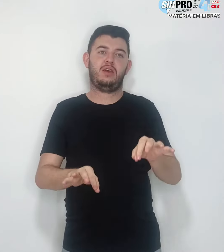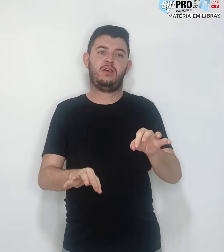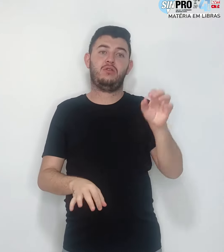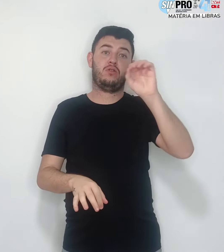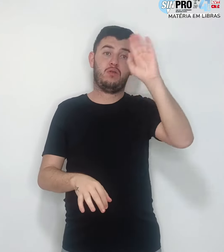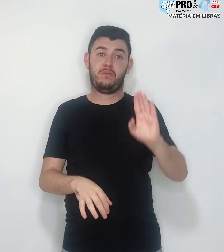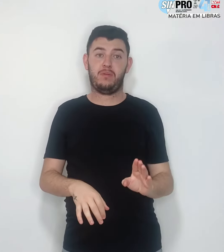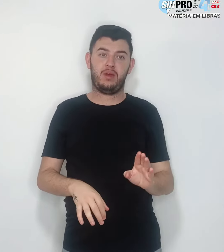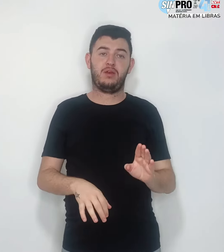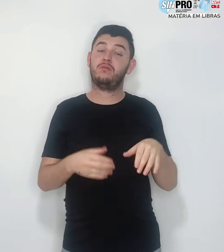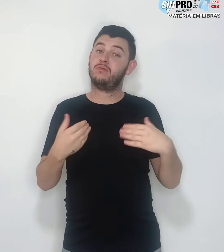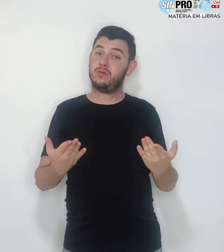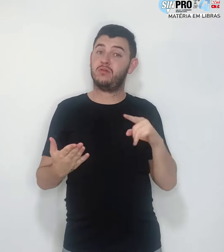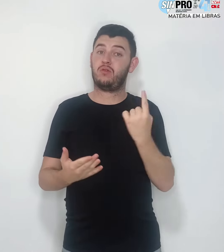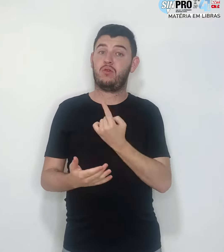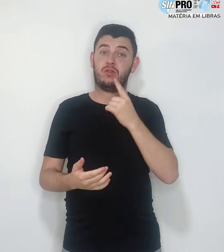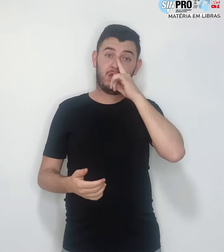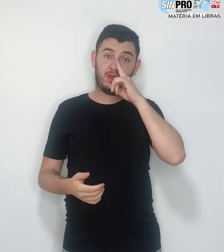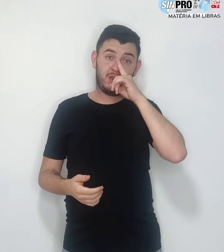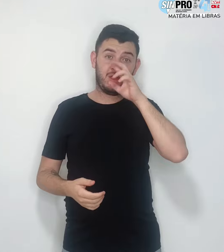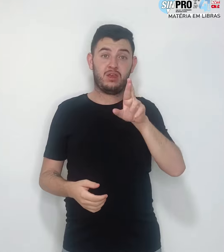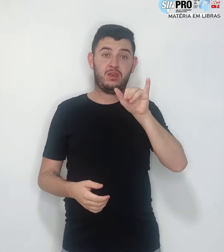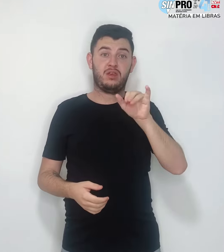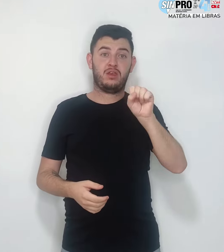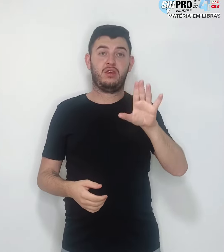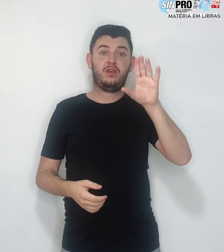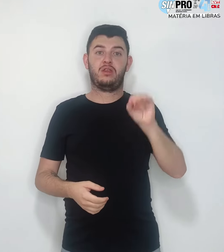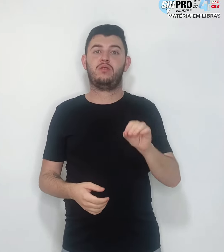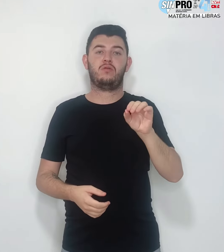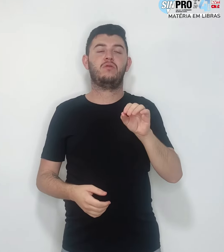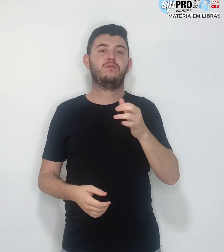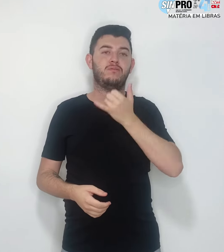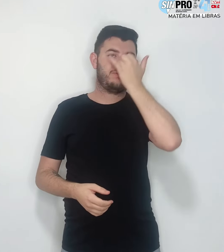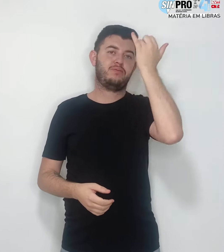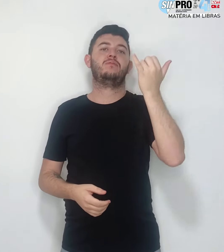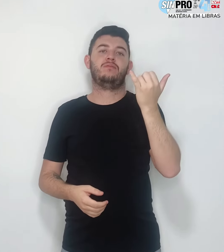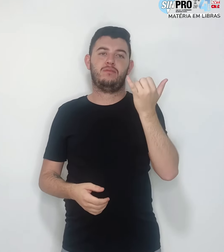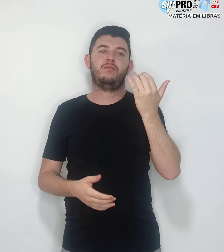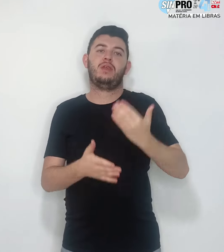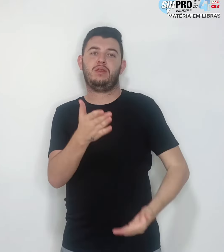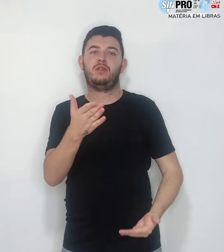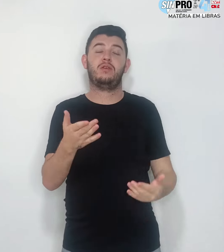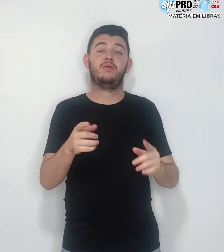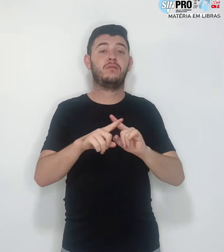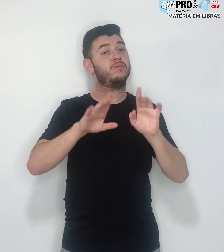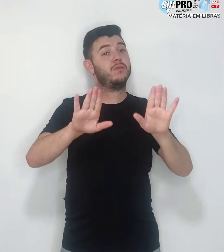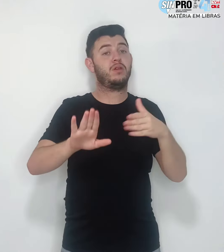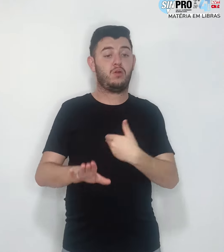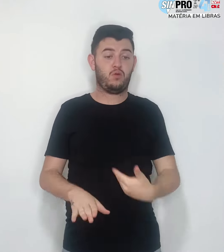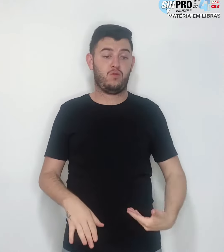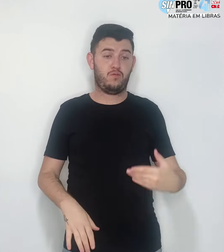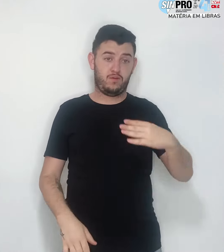governo Bolsonaro pode trazer para o país um legado caótico que talvez a gente passe